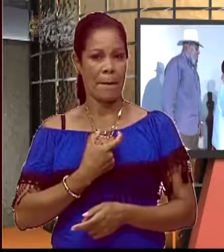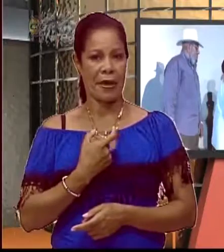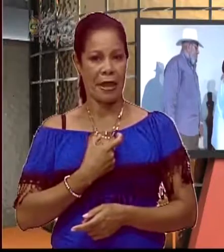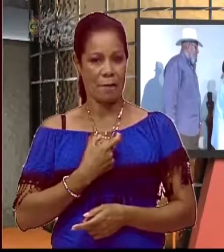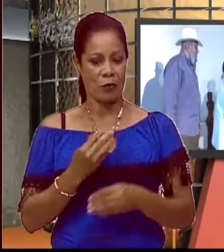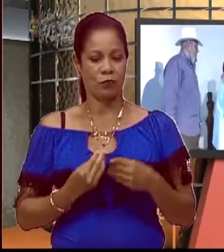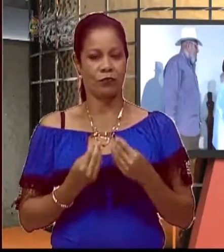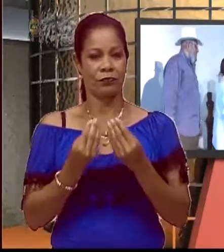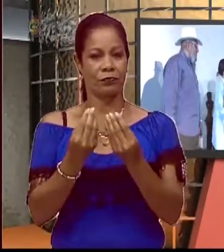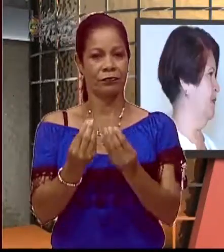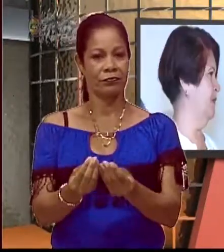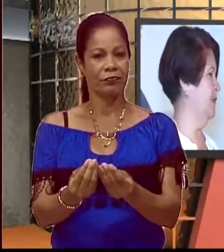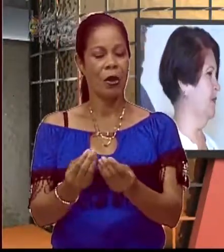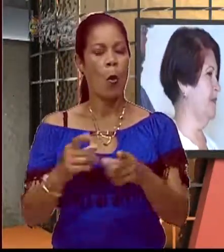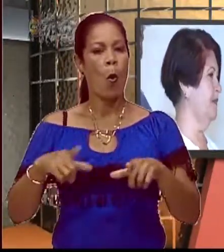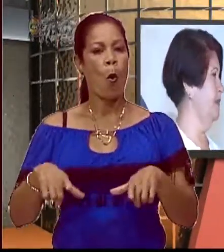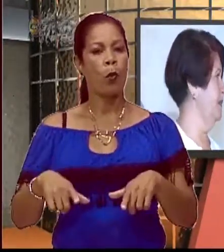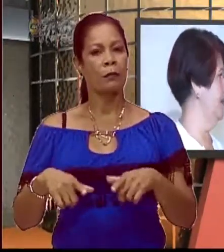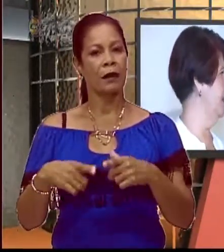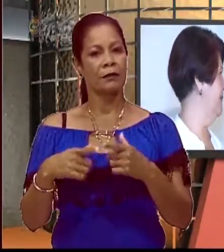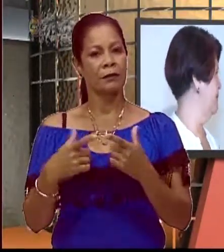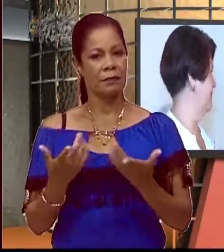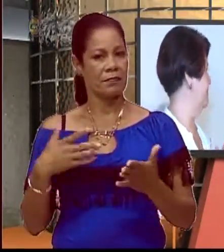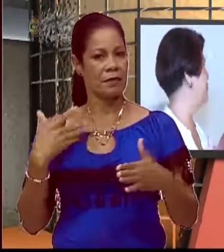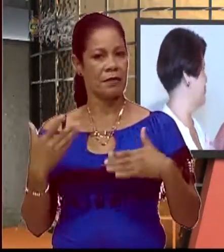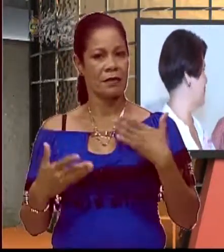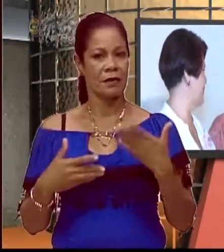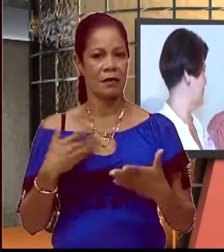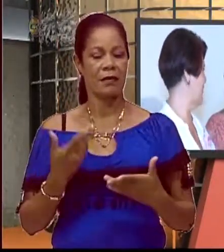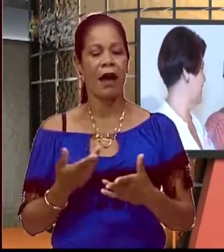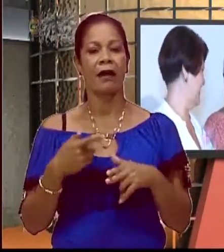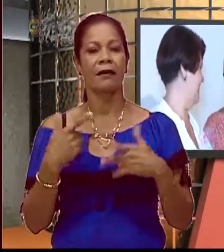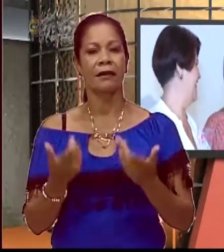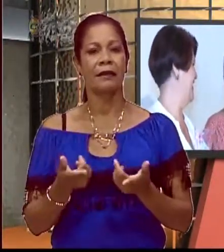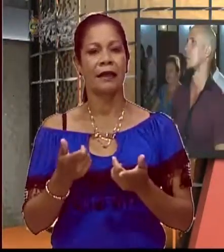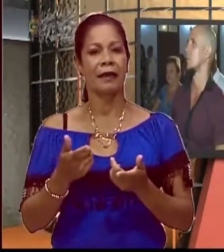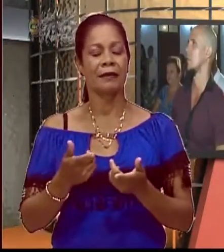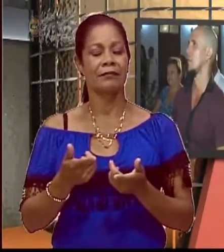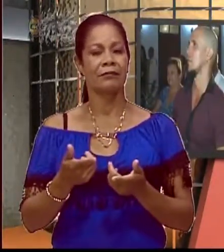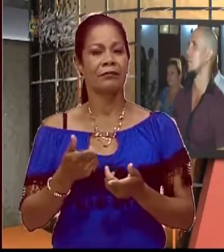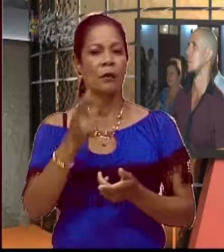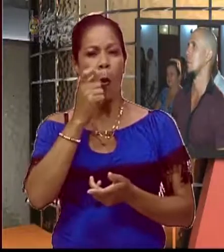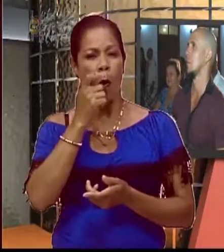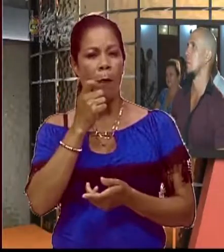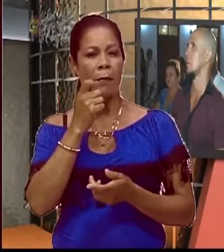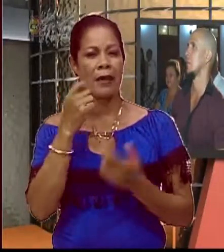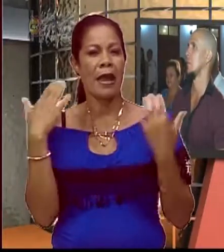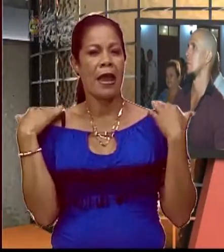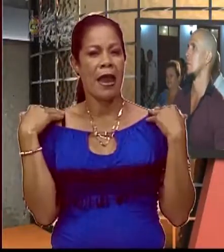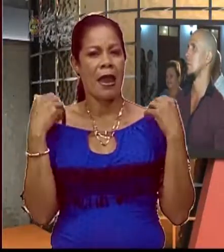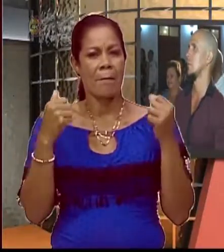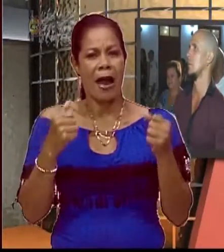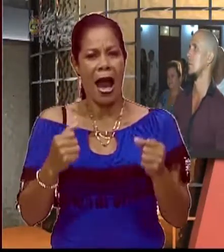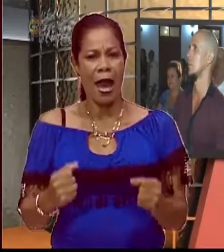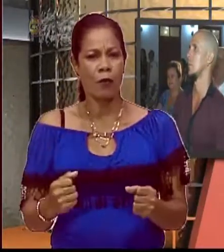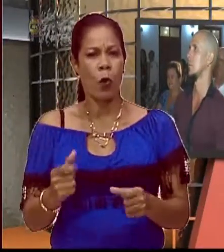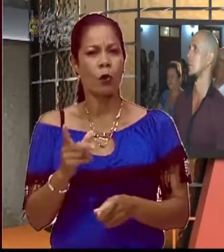en ceremonia que estuvo presidida por el excelentísimo señor Iván Espinosa, embajador de la República